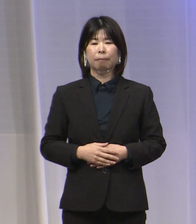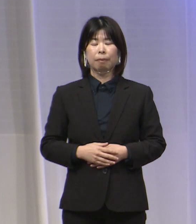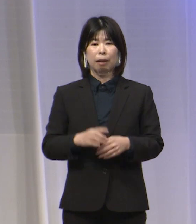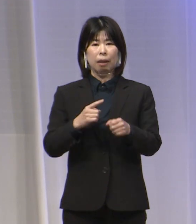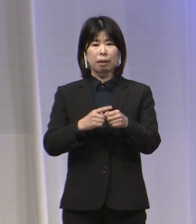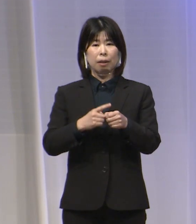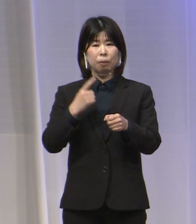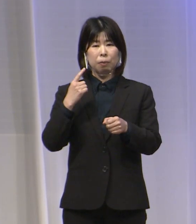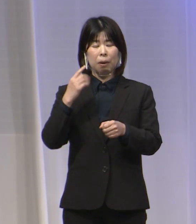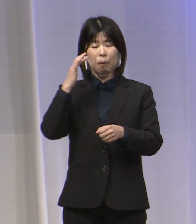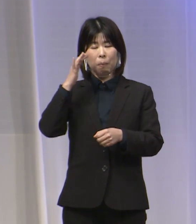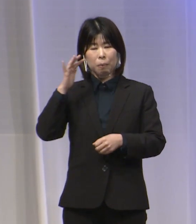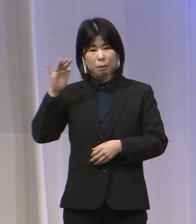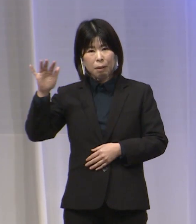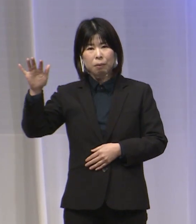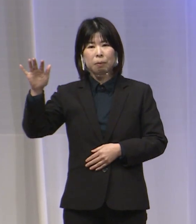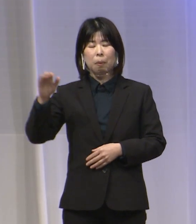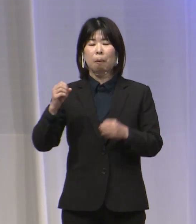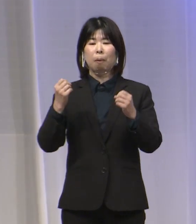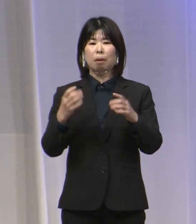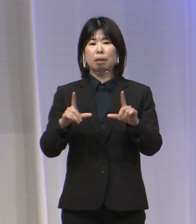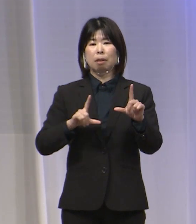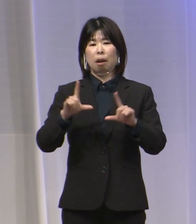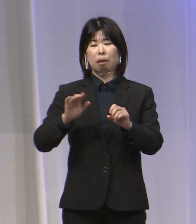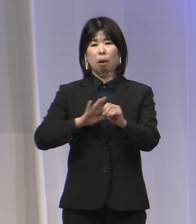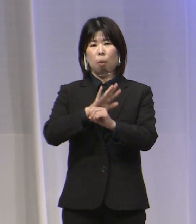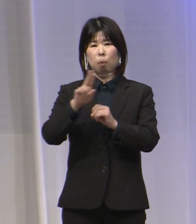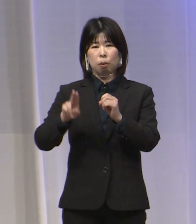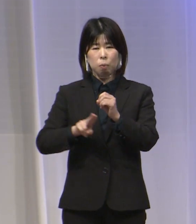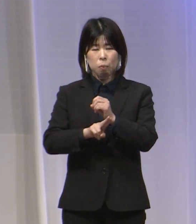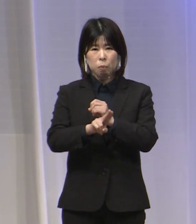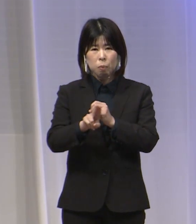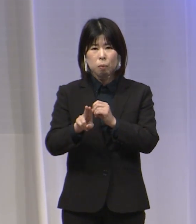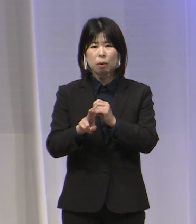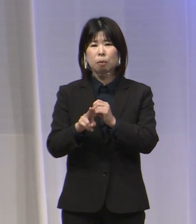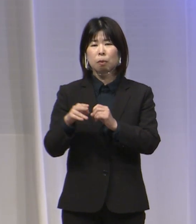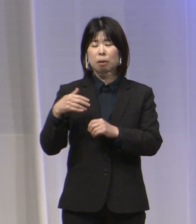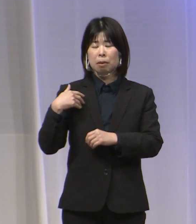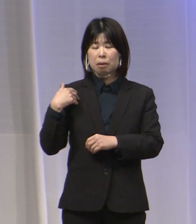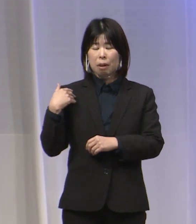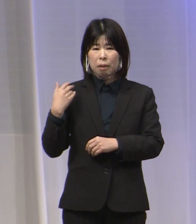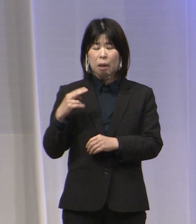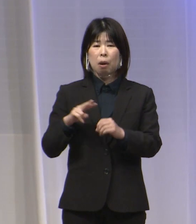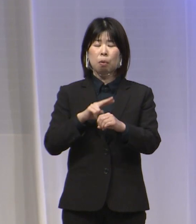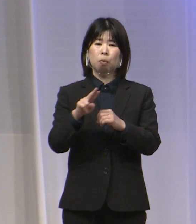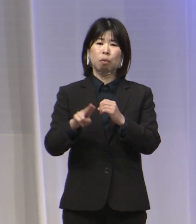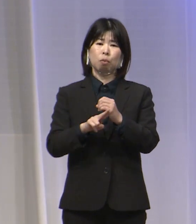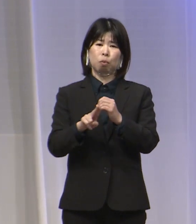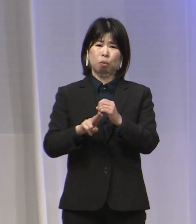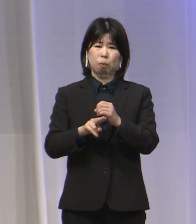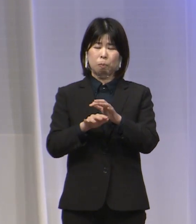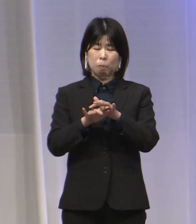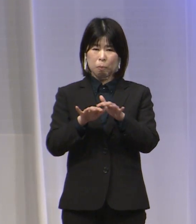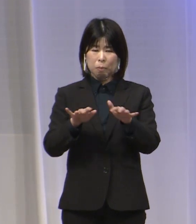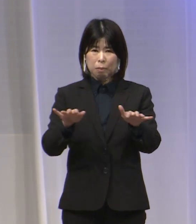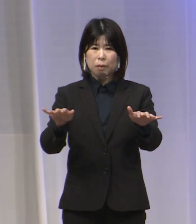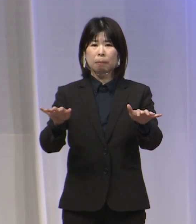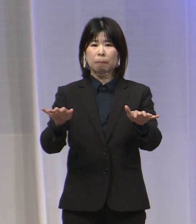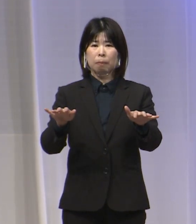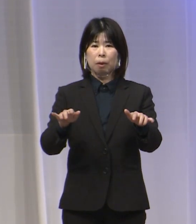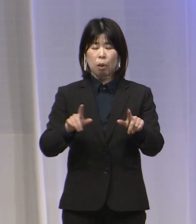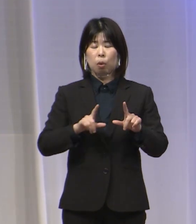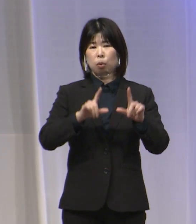昨年を振り返りますと新型コロナウイルスという未知のウイルスの感染拡大の中東京